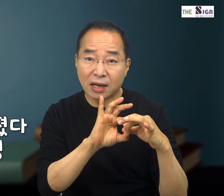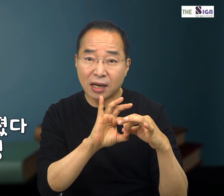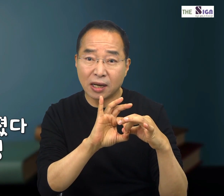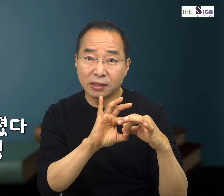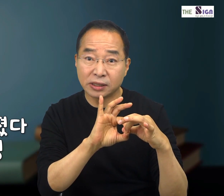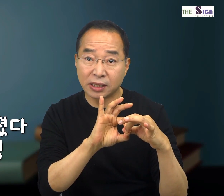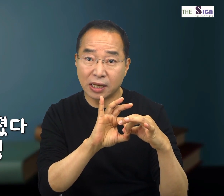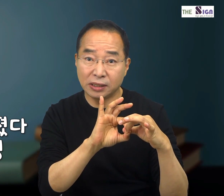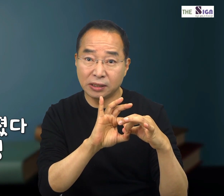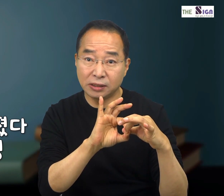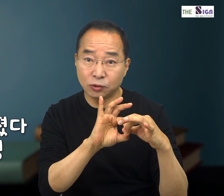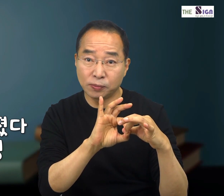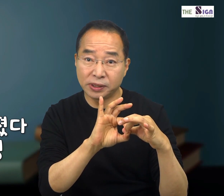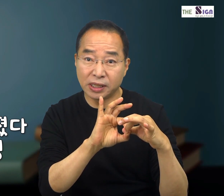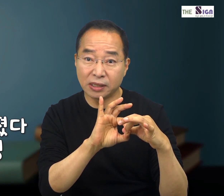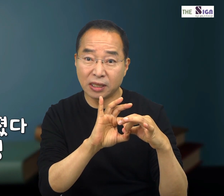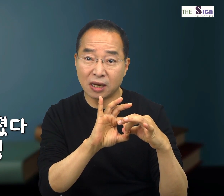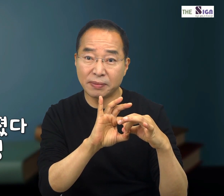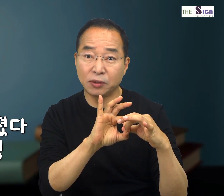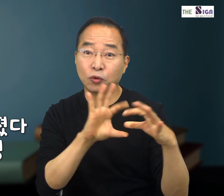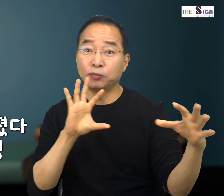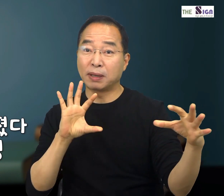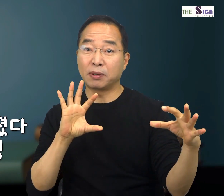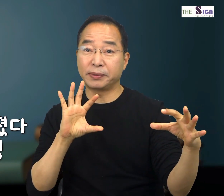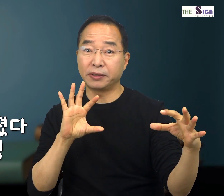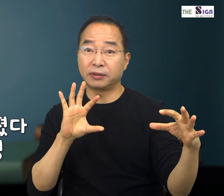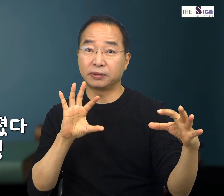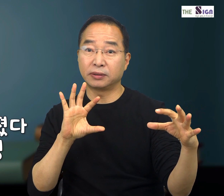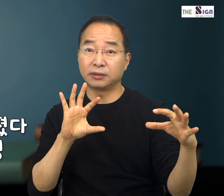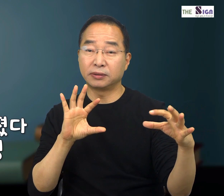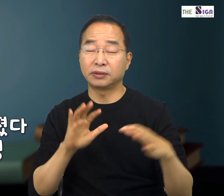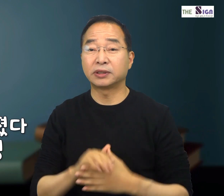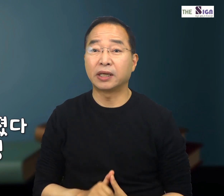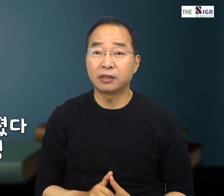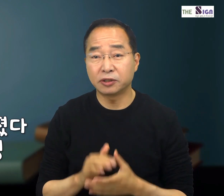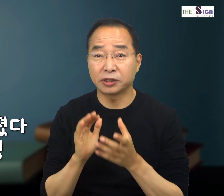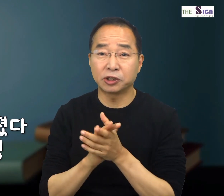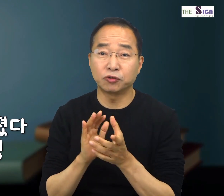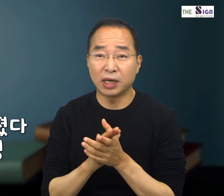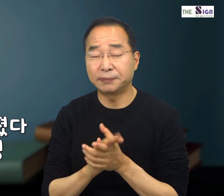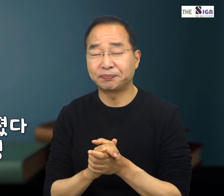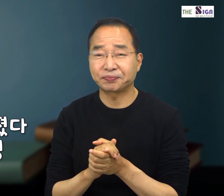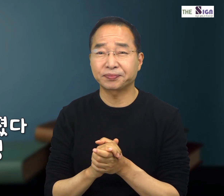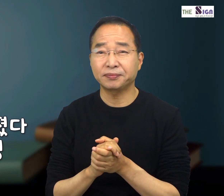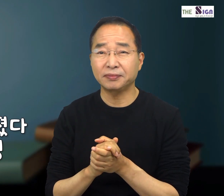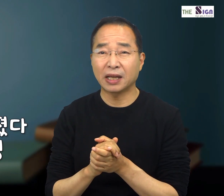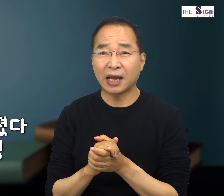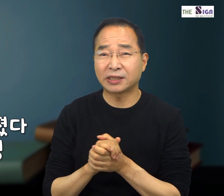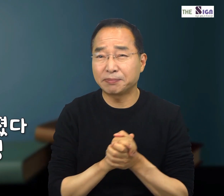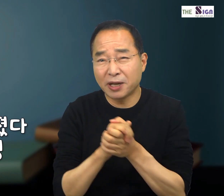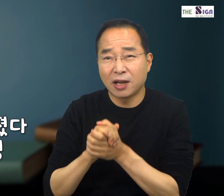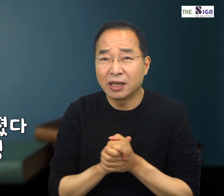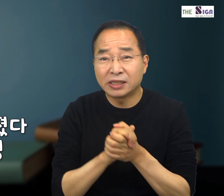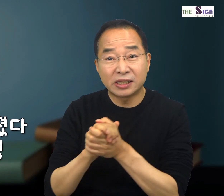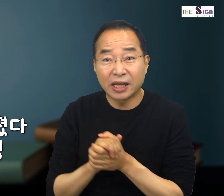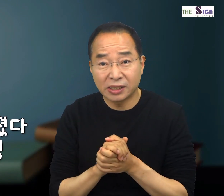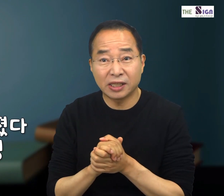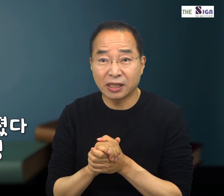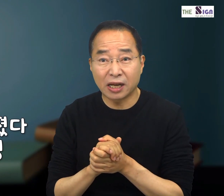잡았다가 시간이 좀 지난 다음에 놓는 방법이에요. 자, 예를 들어 친구가 같이 친하게 지내다가 이